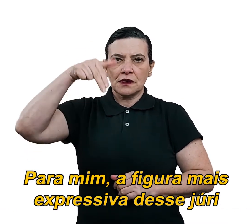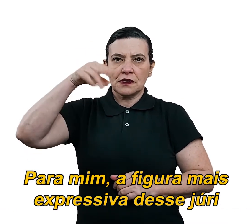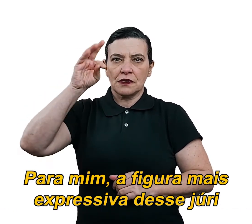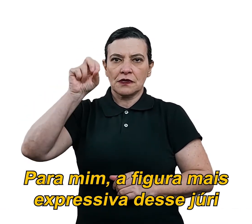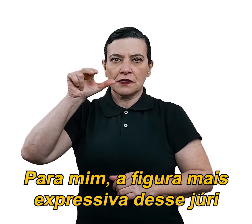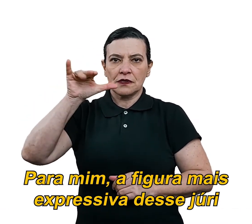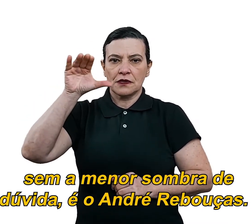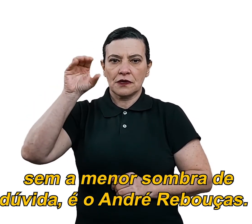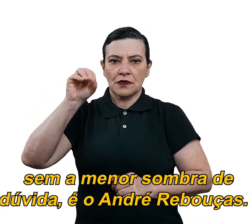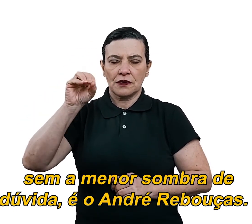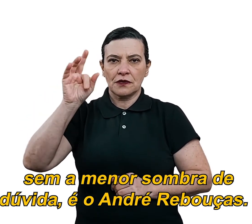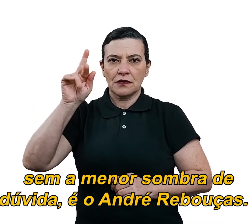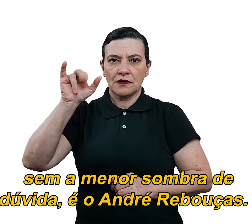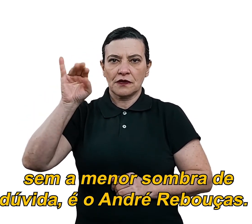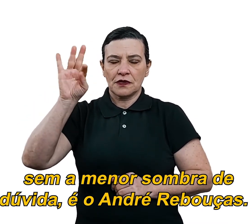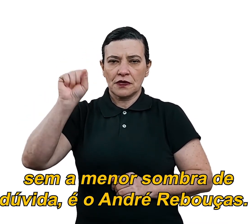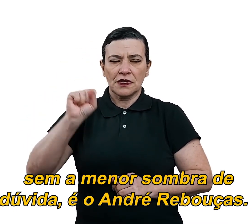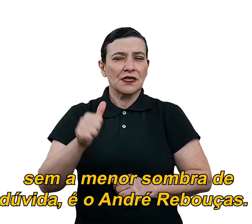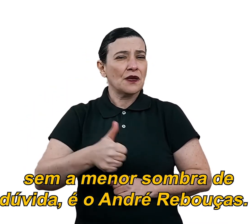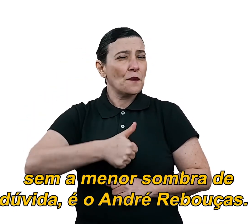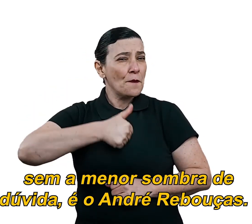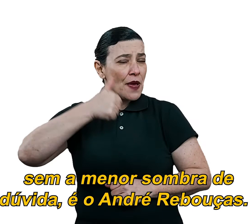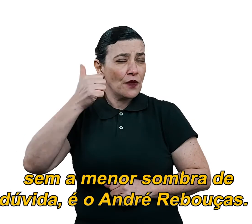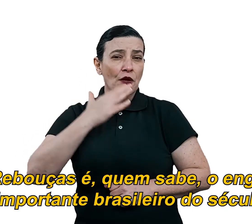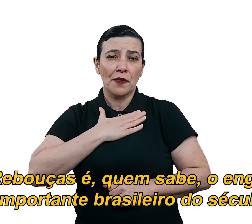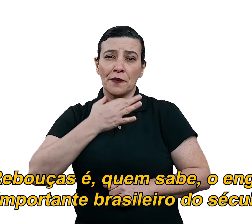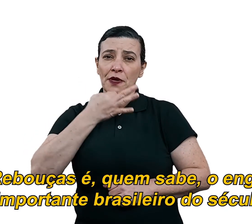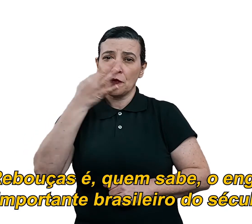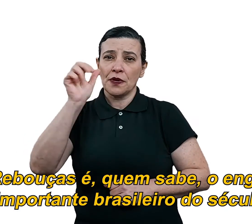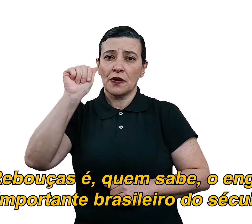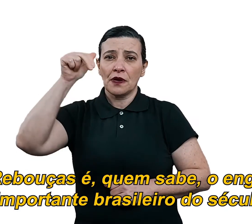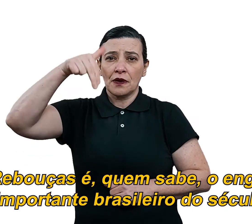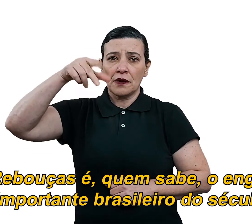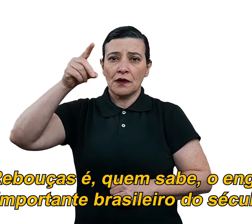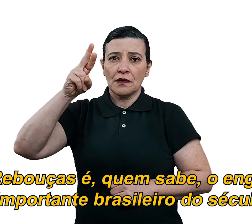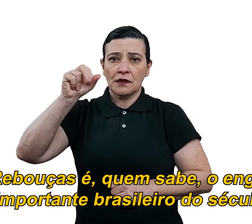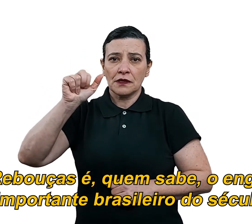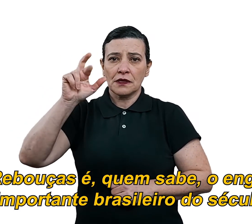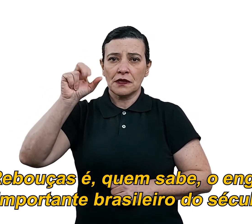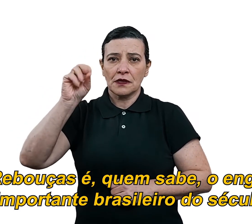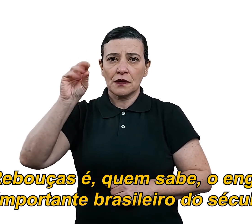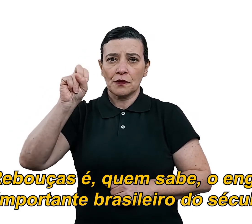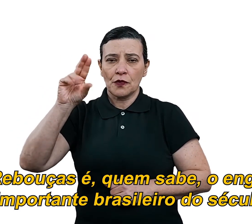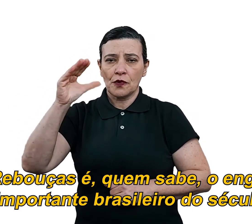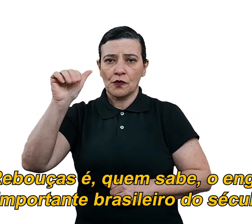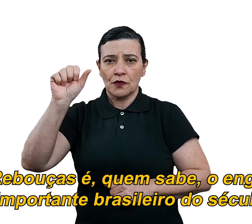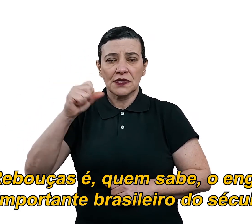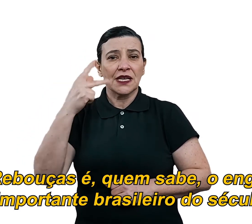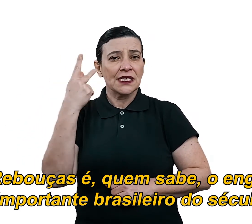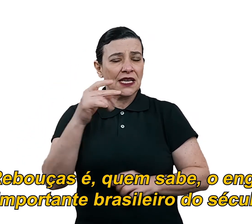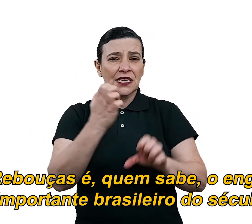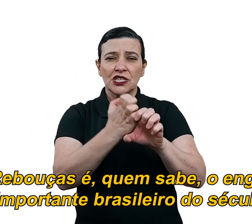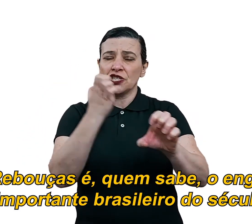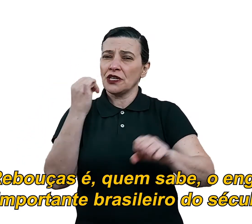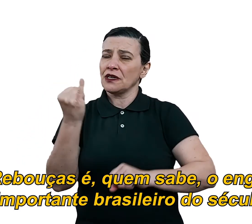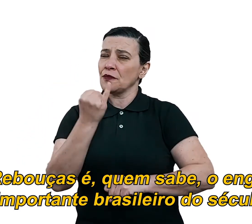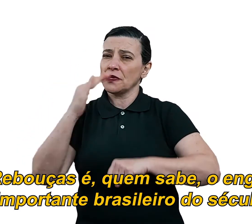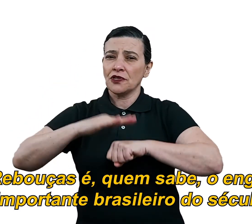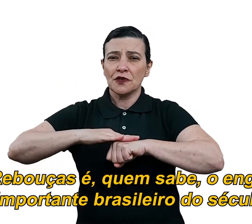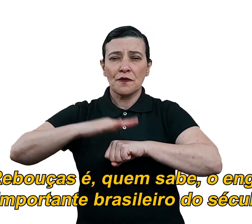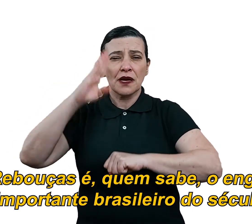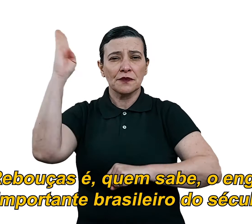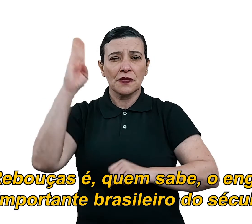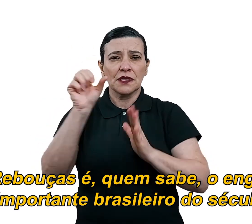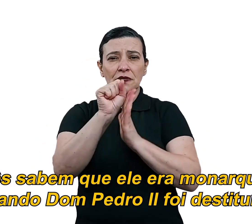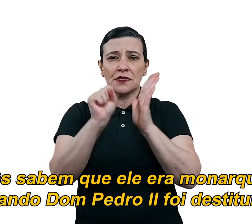expressiva desse júri, sem a menor sombra de dúvida, é o André Rebouças. André Rebouças é, quem sabe, o engenheiro mais importante brasileiro do